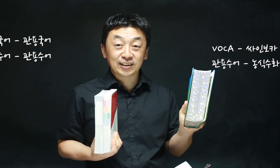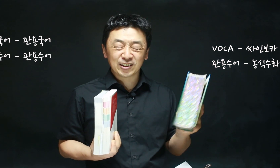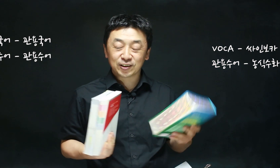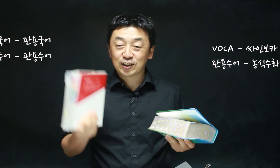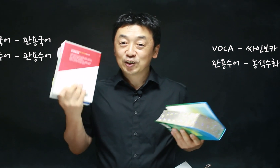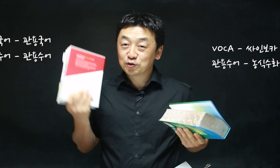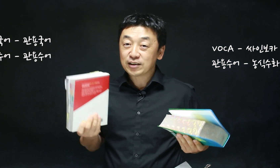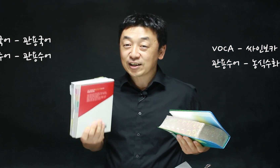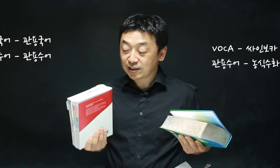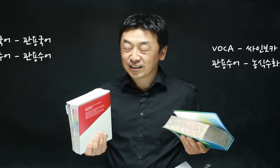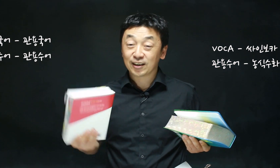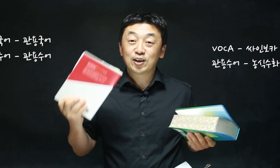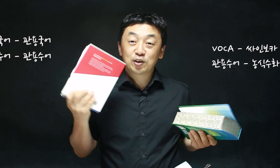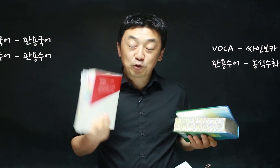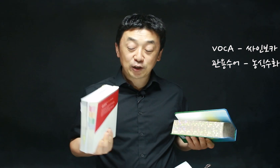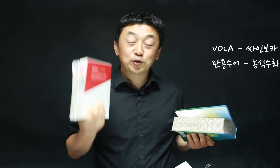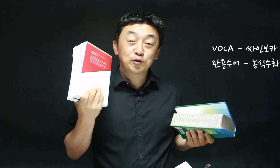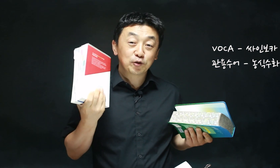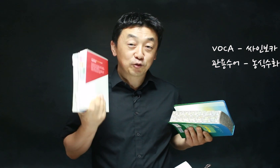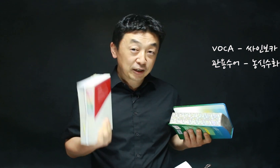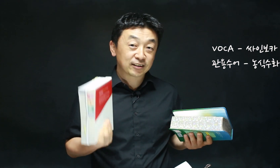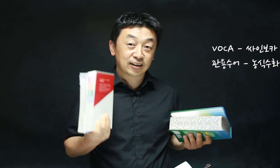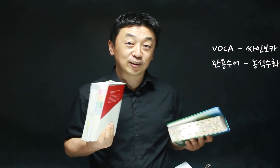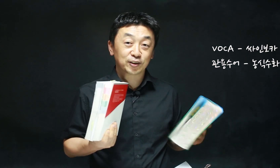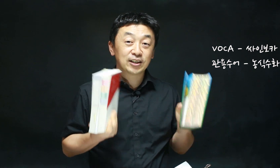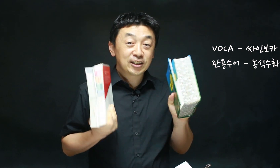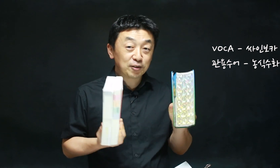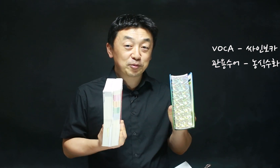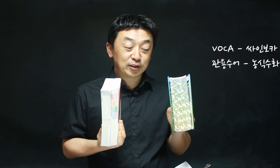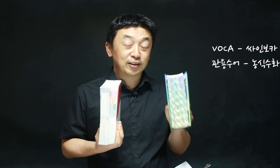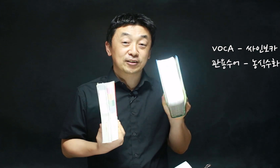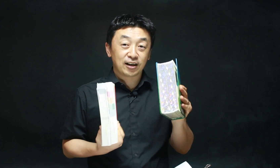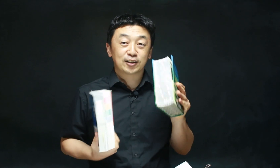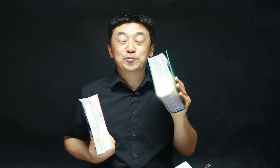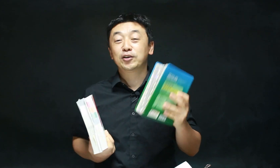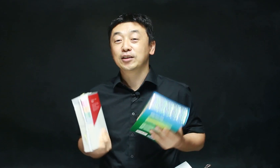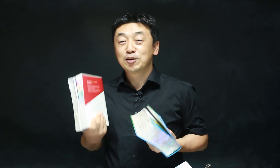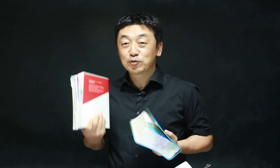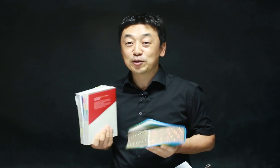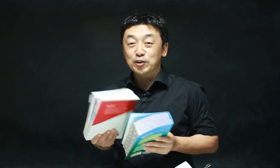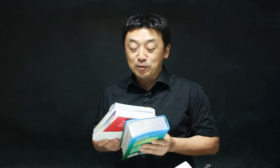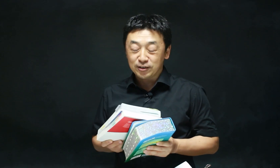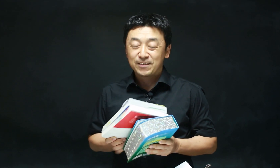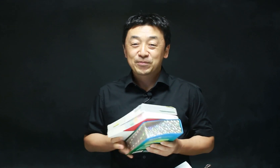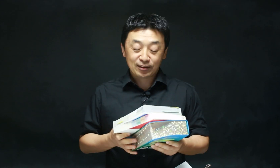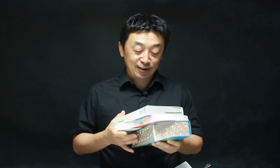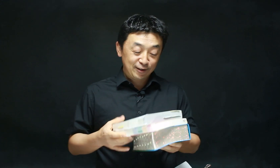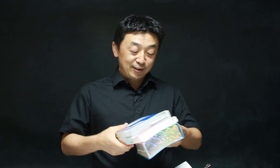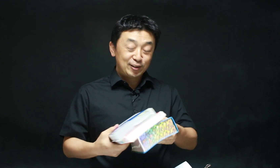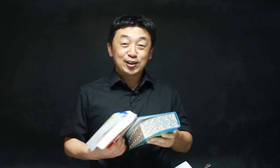들어있잖아요. 수화 사전 안에 관용 수화가 들어간 거죠. 이런 부분인데요. 자, 그러면 문제는 뭐냐면, 네. 책을 이렇게